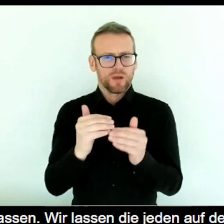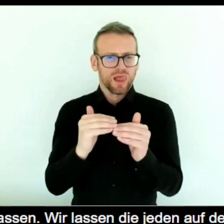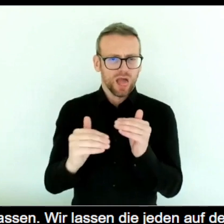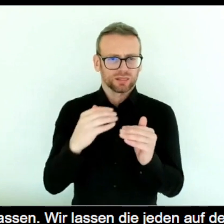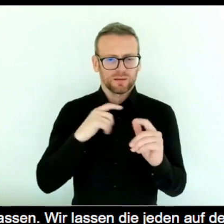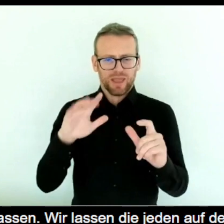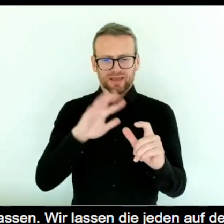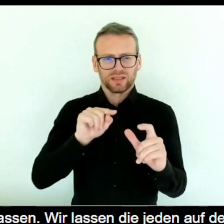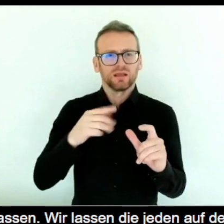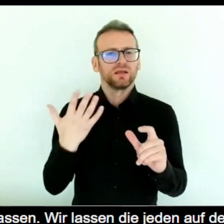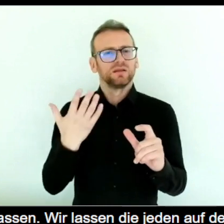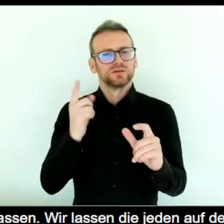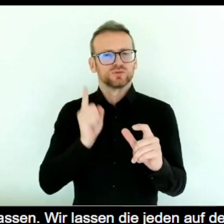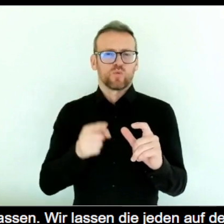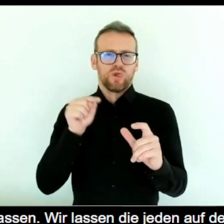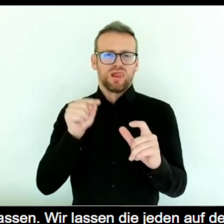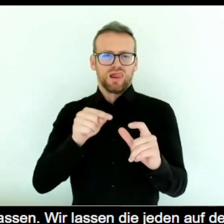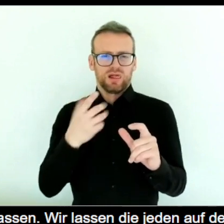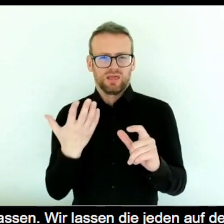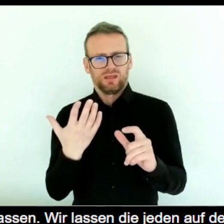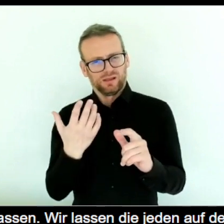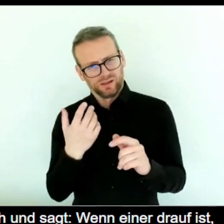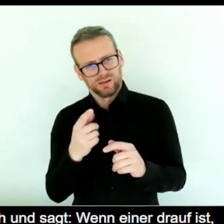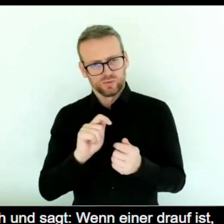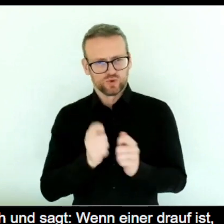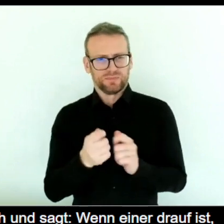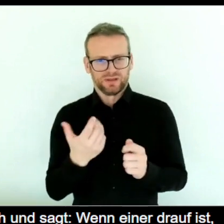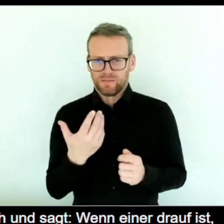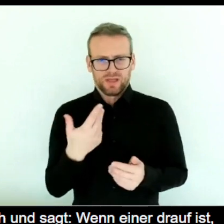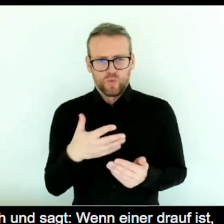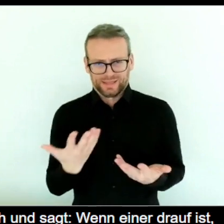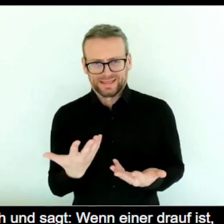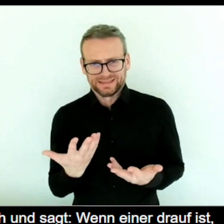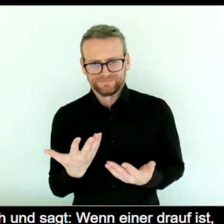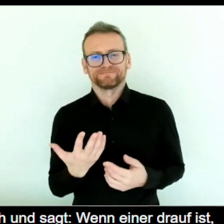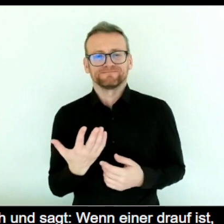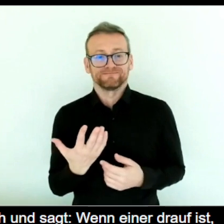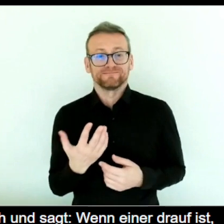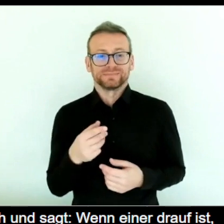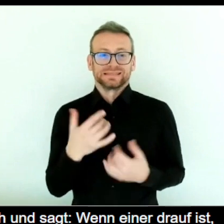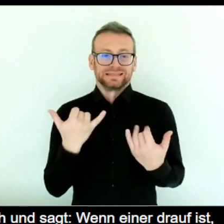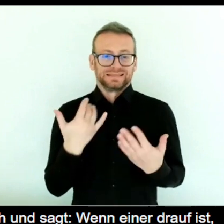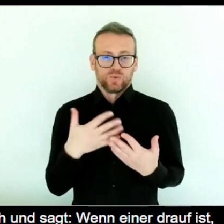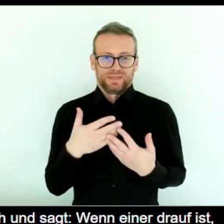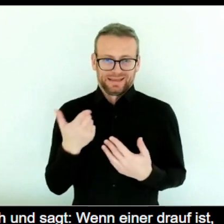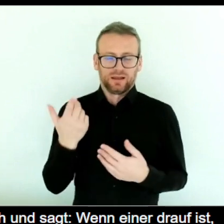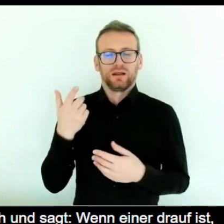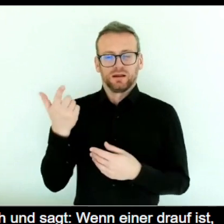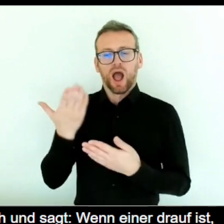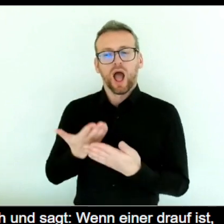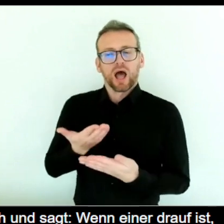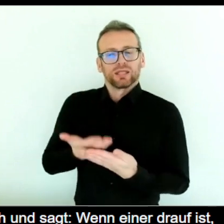Härtefallfonds für die Betriebe, die aufgrund der Energiepreissteigerung in Existenznot kommen, auch scharf zu stellen.